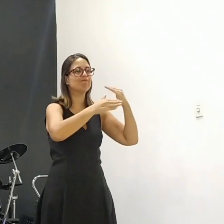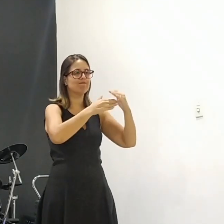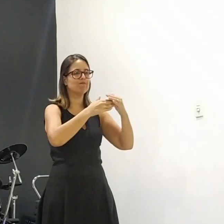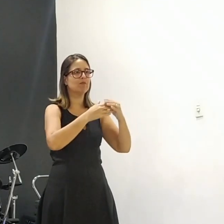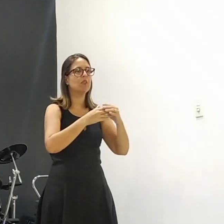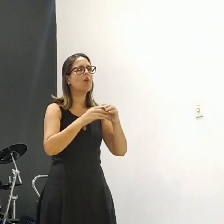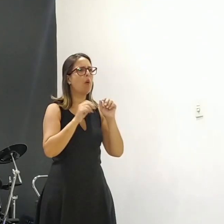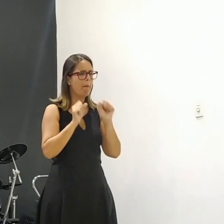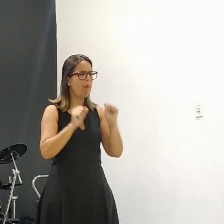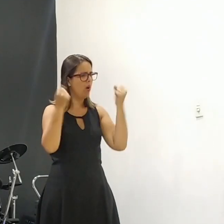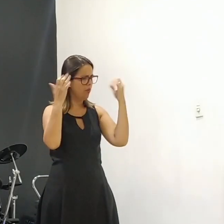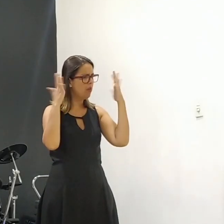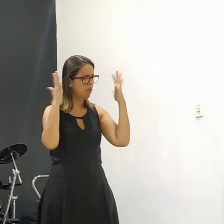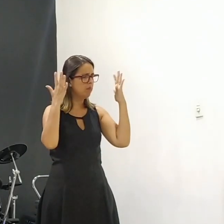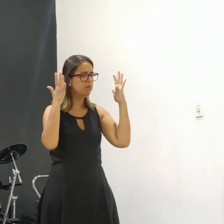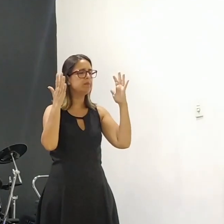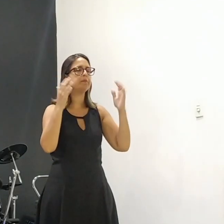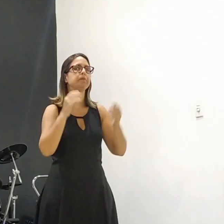pode aplaudir o Senhor?